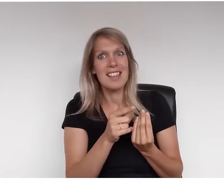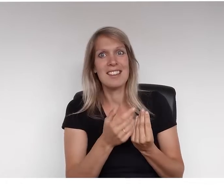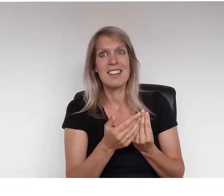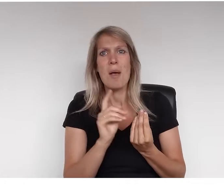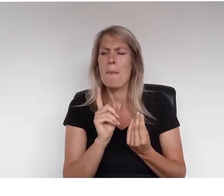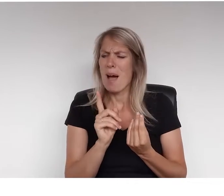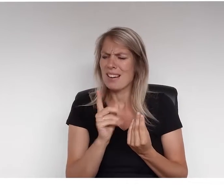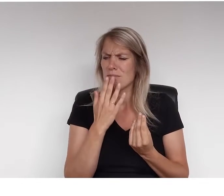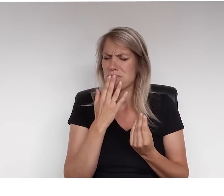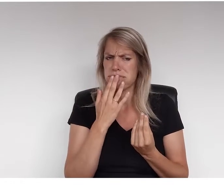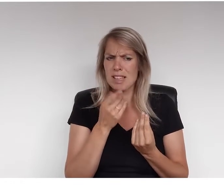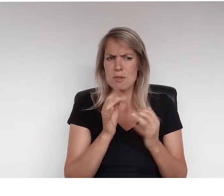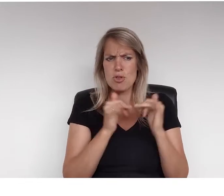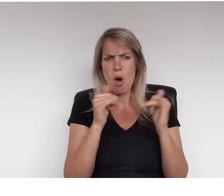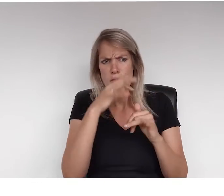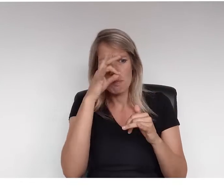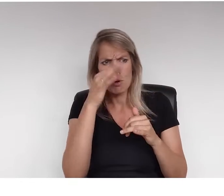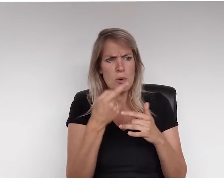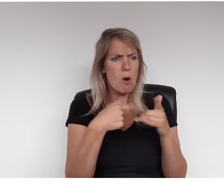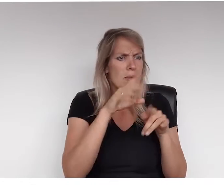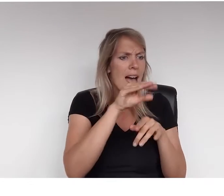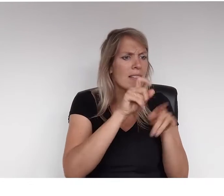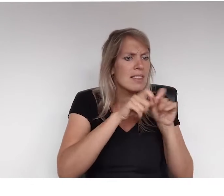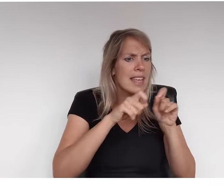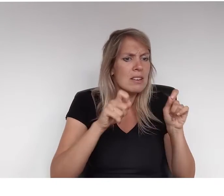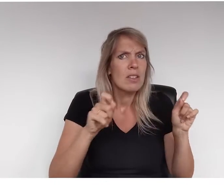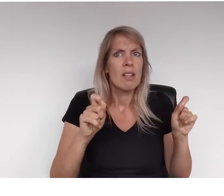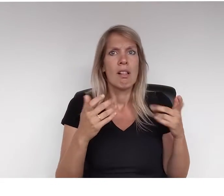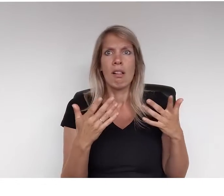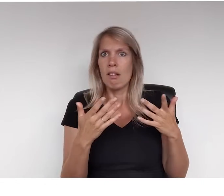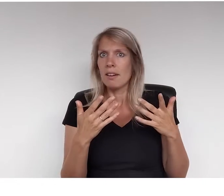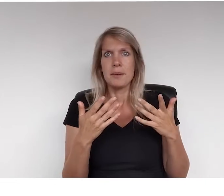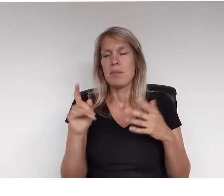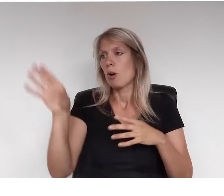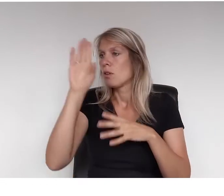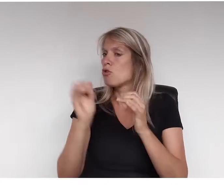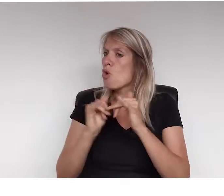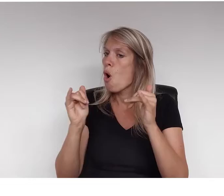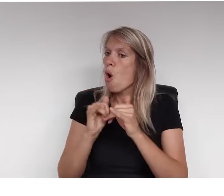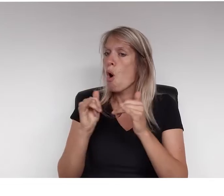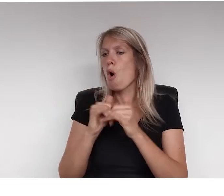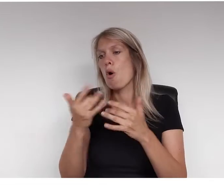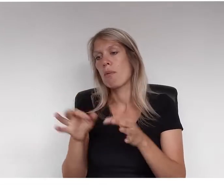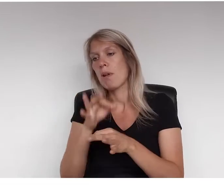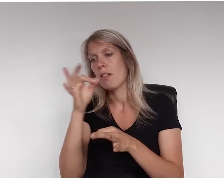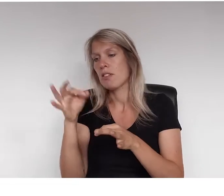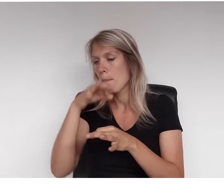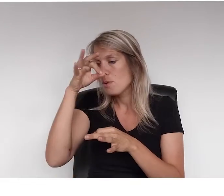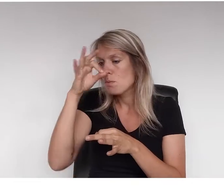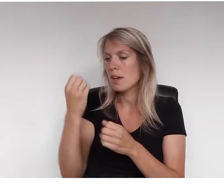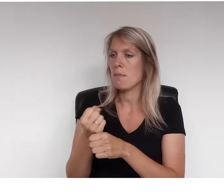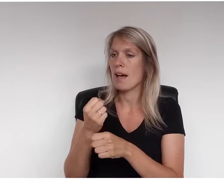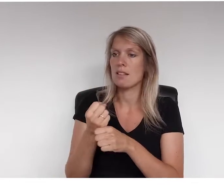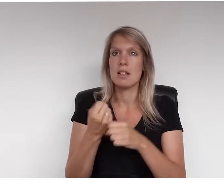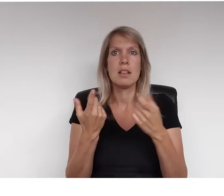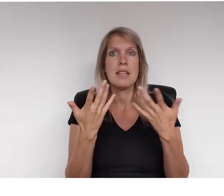veel bloemen om na te tekenen. Zoveel planten en zoveel bloemen heeft de Heere God allemaal gemaakt voor ons. Ja, verschillende soorten fruit. Ja. Verschillende soorten planten.